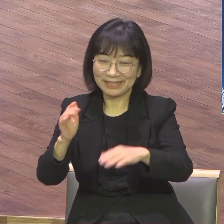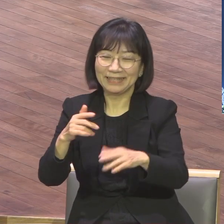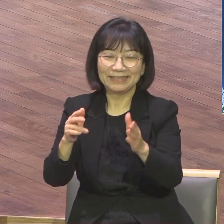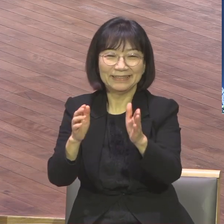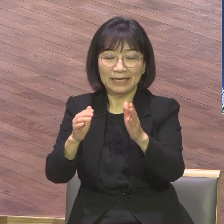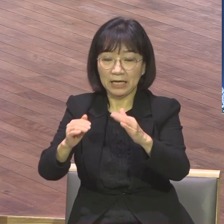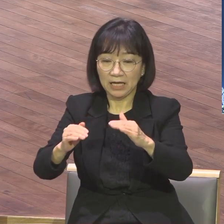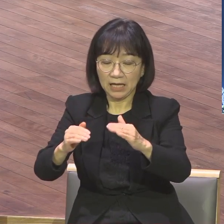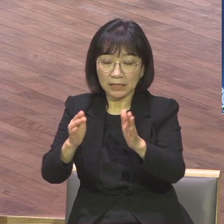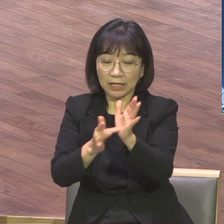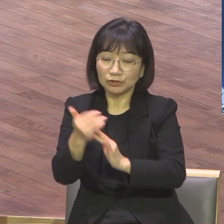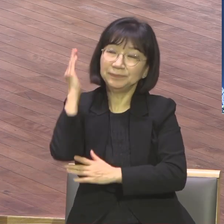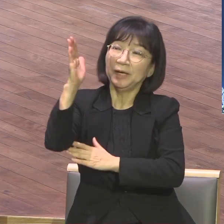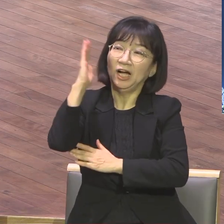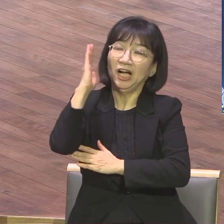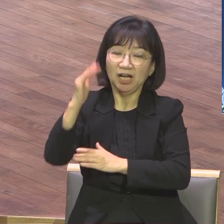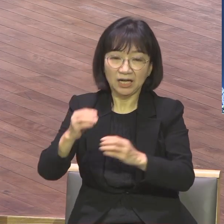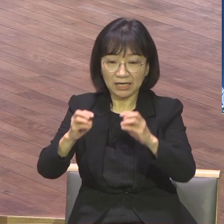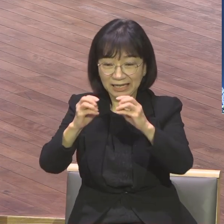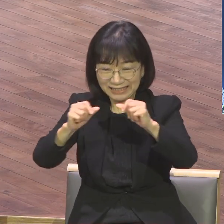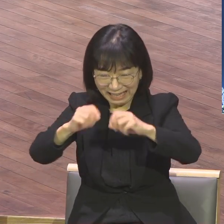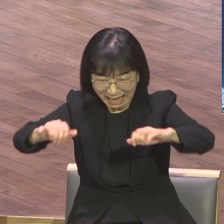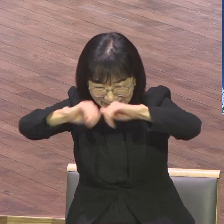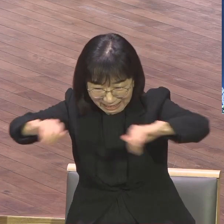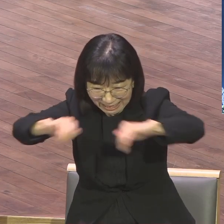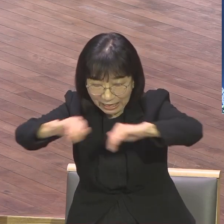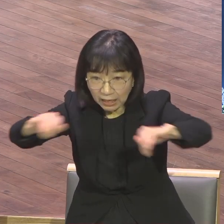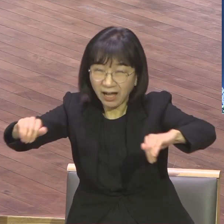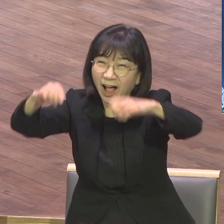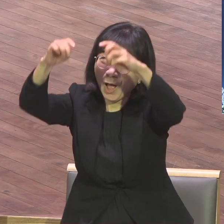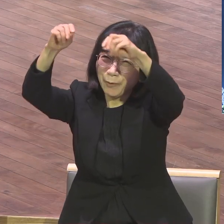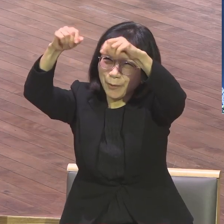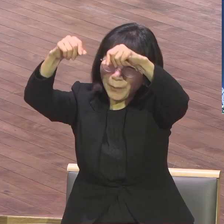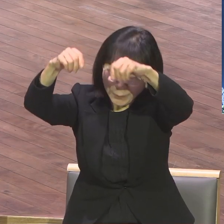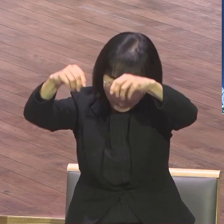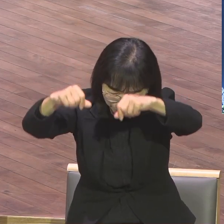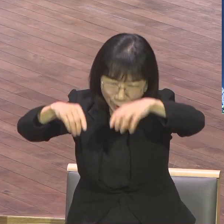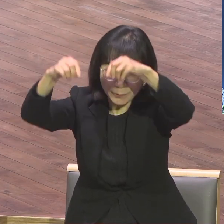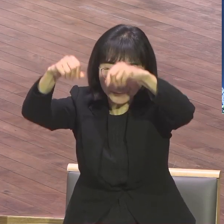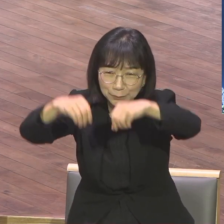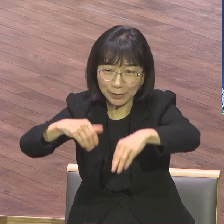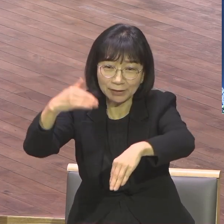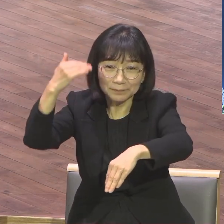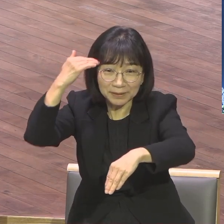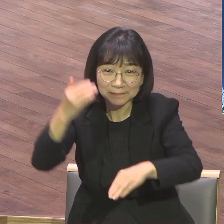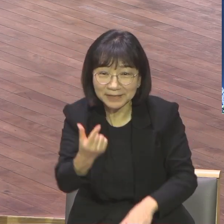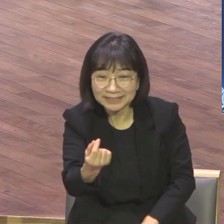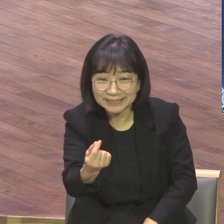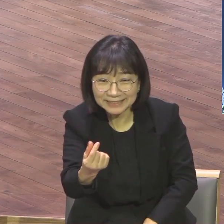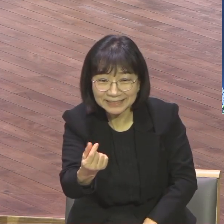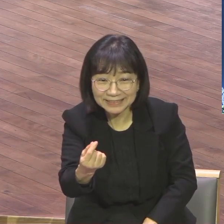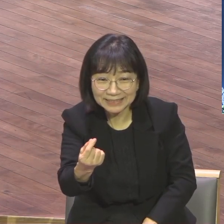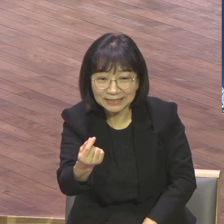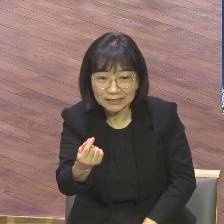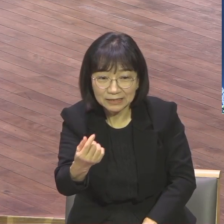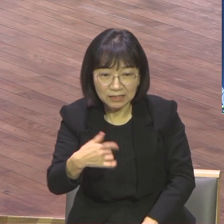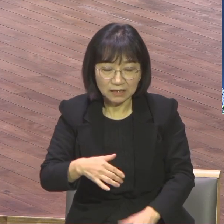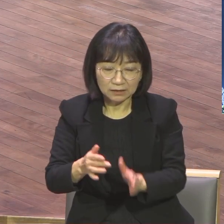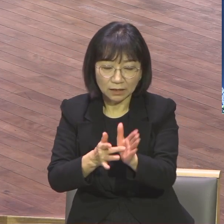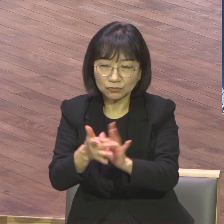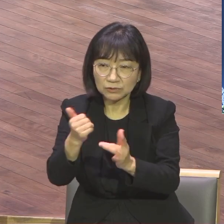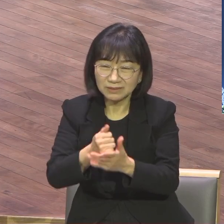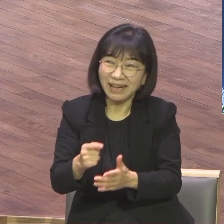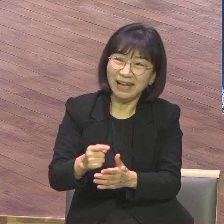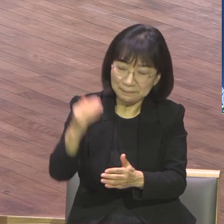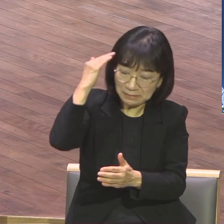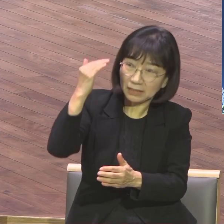있는데 먼지가 떨어지지 안 떨어져요? 먼지가 막 떨어지고 흙이 떨어지겠지요. 예수님 그거 중요하게 보지